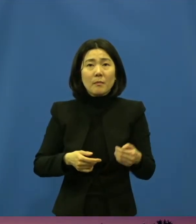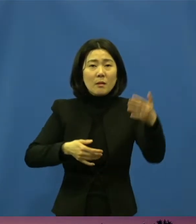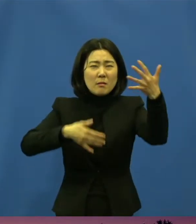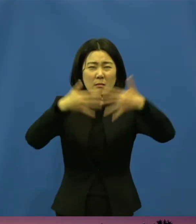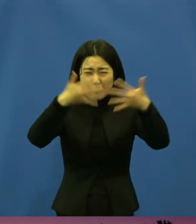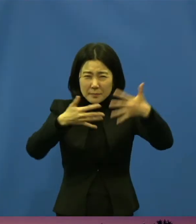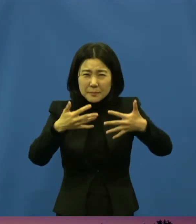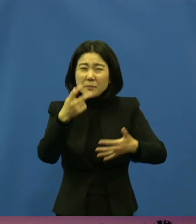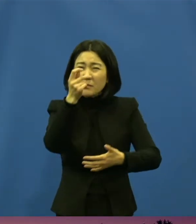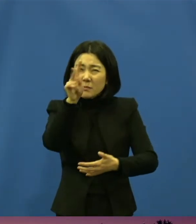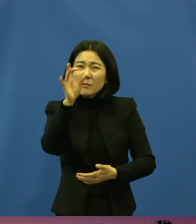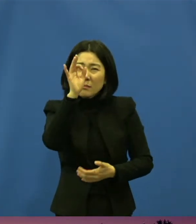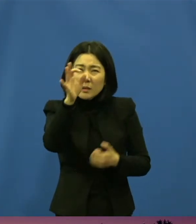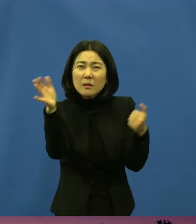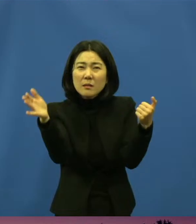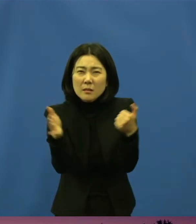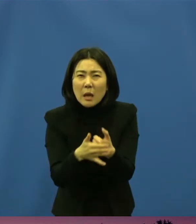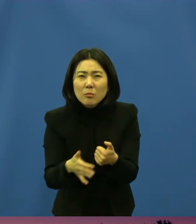거예요.